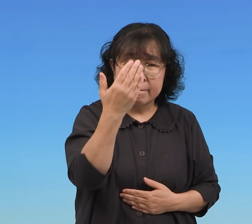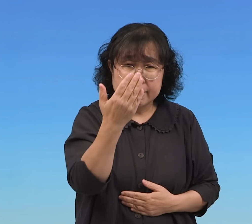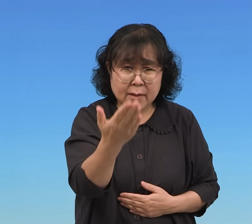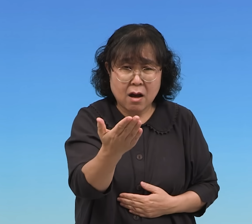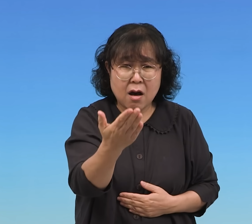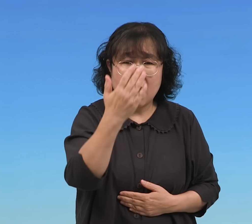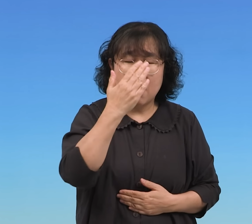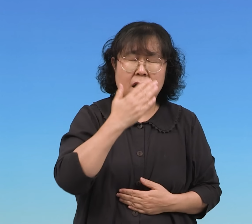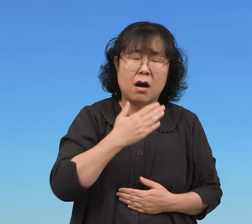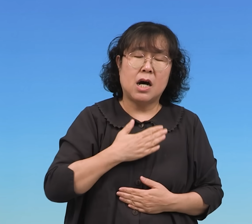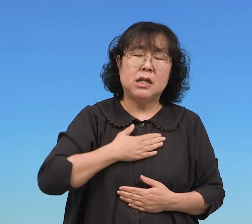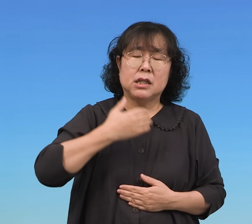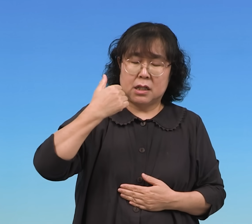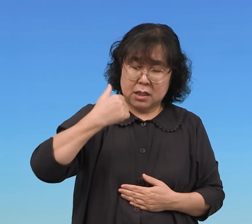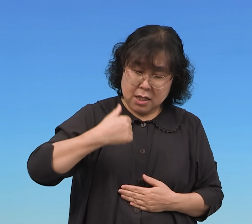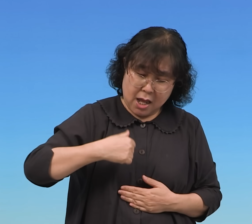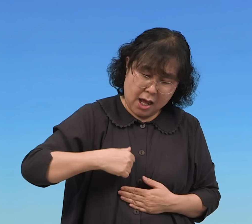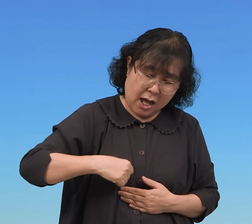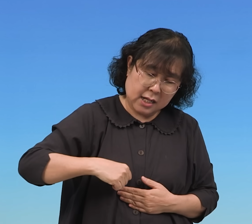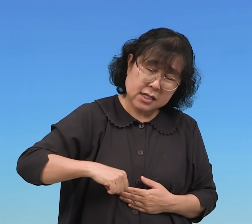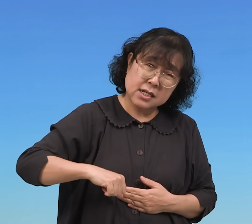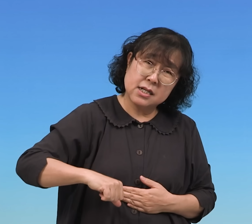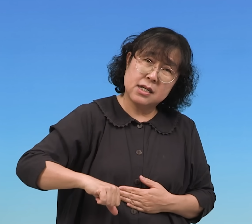너는 내 아들이라